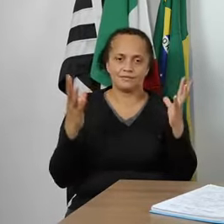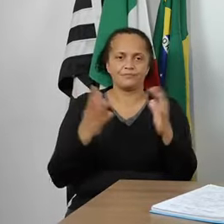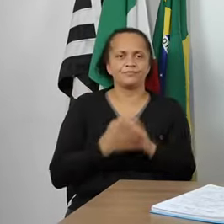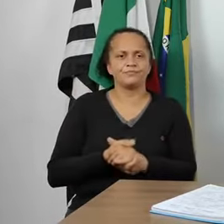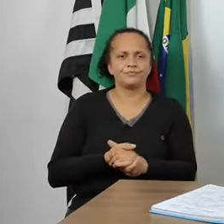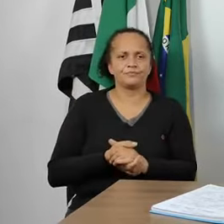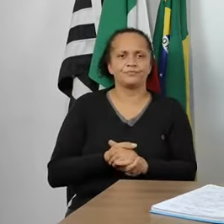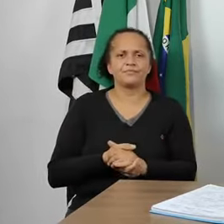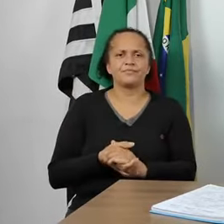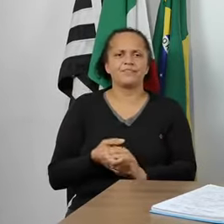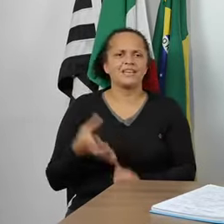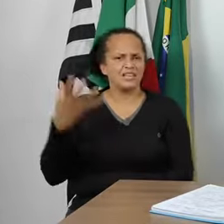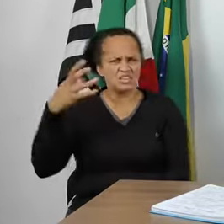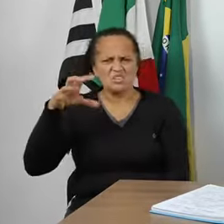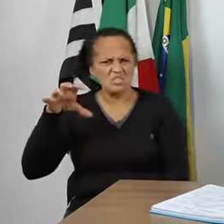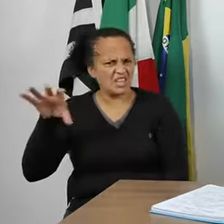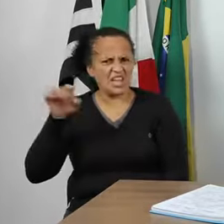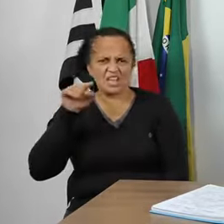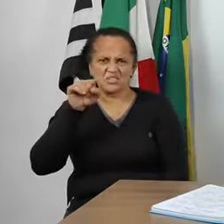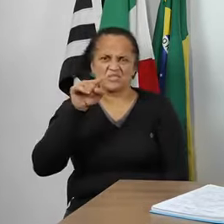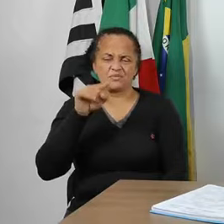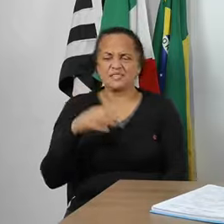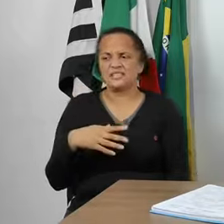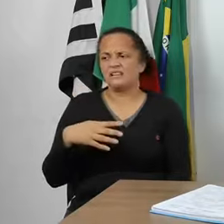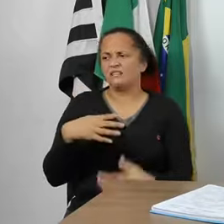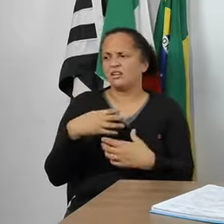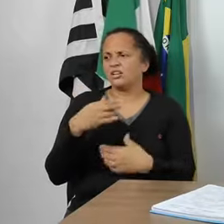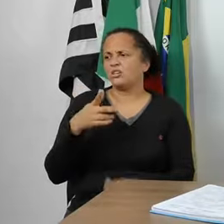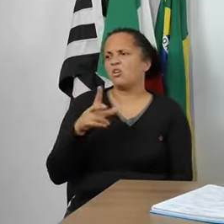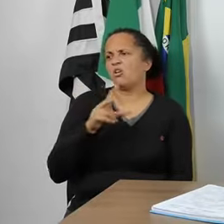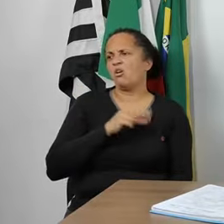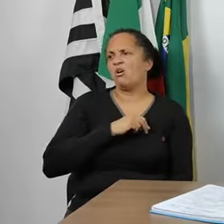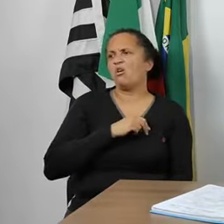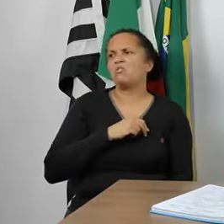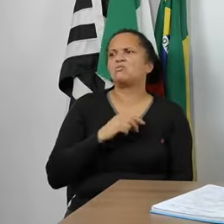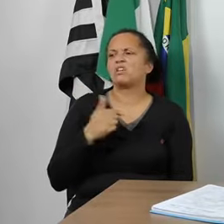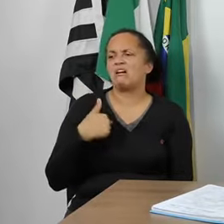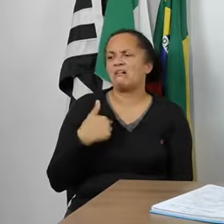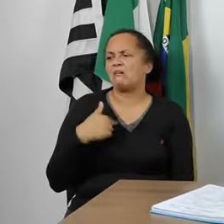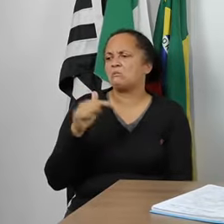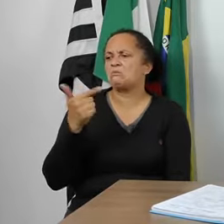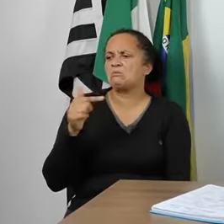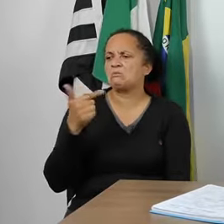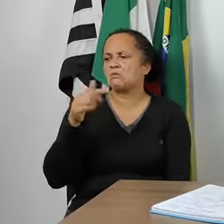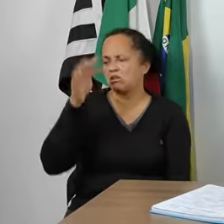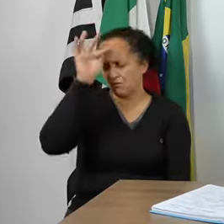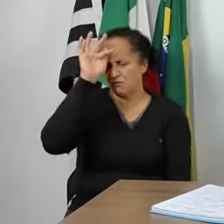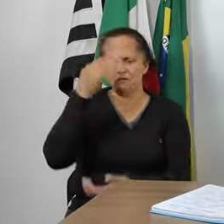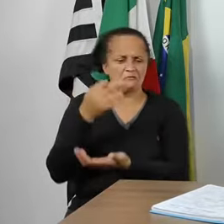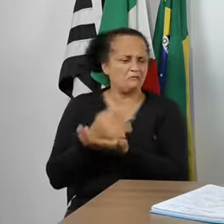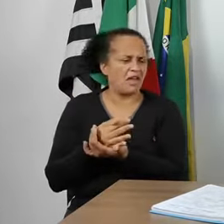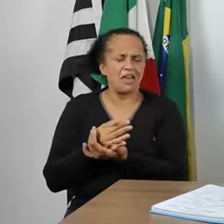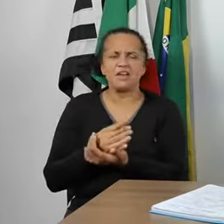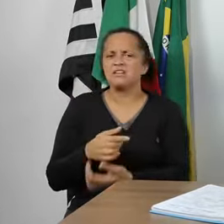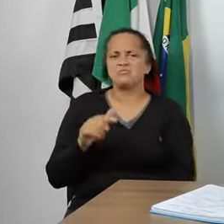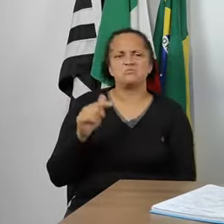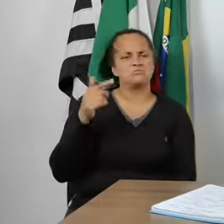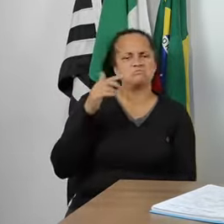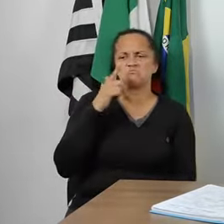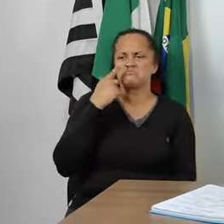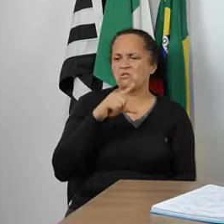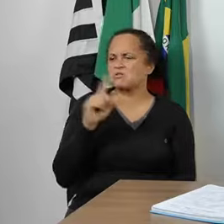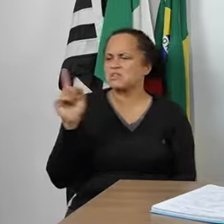se sinta uma pessoa impotente, que não tem fé e que não adianta viver essa vida em Deus porque você nunca consegue ter